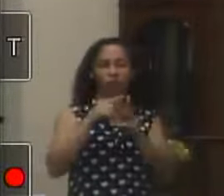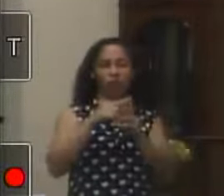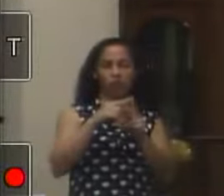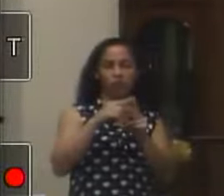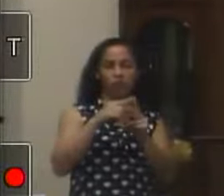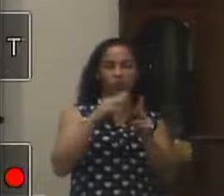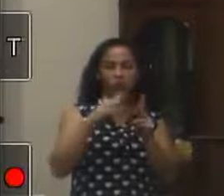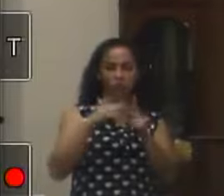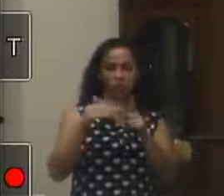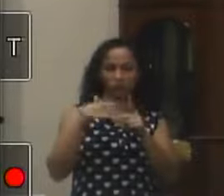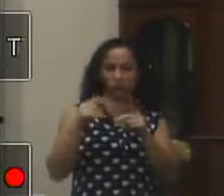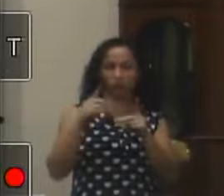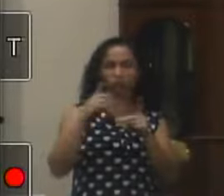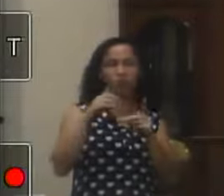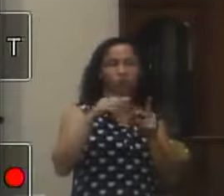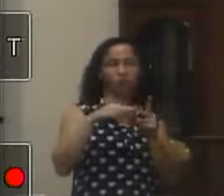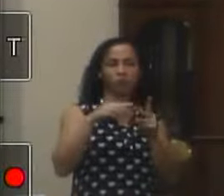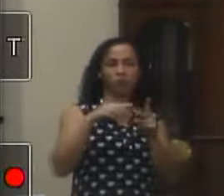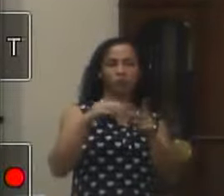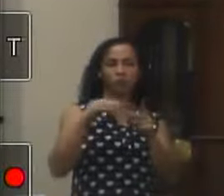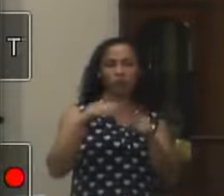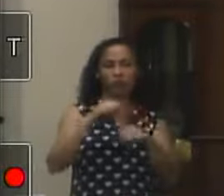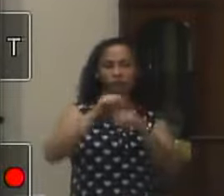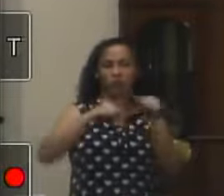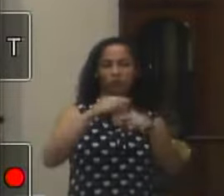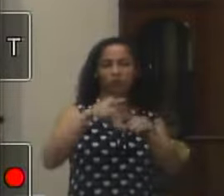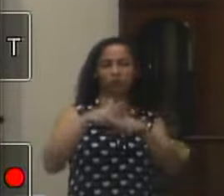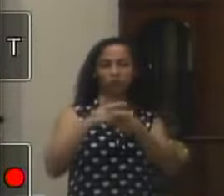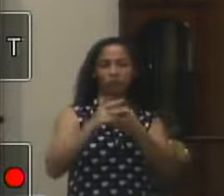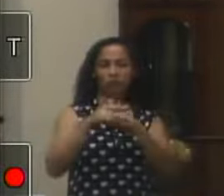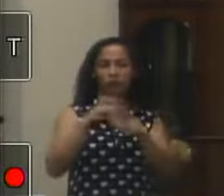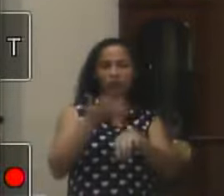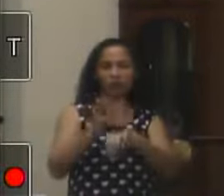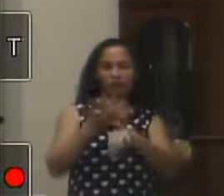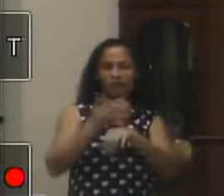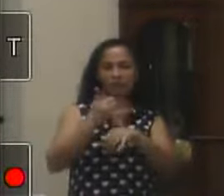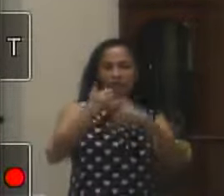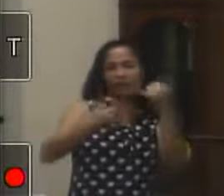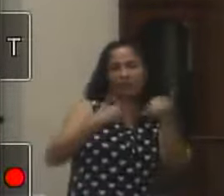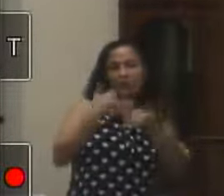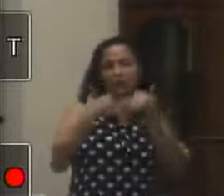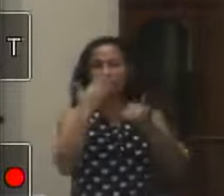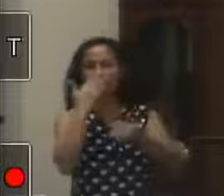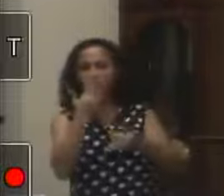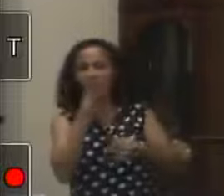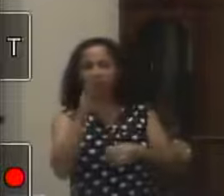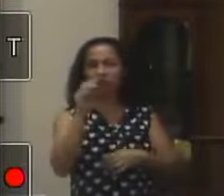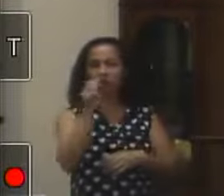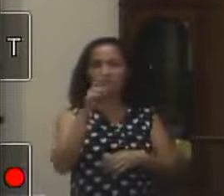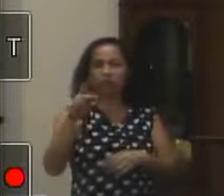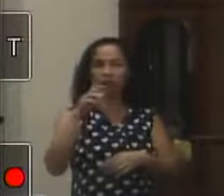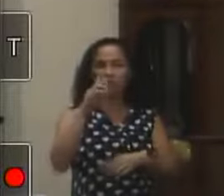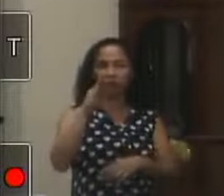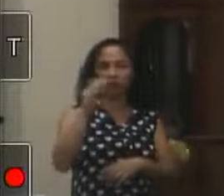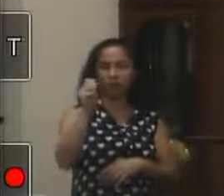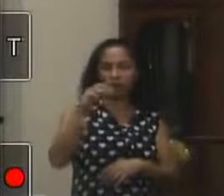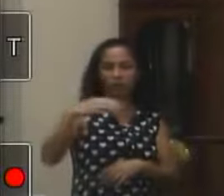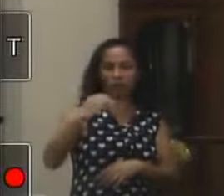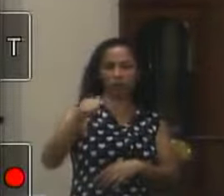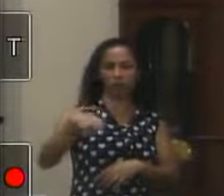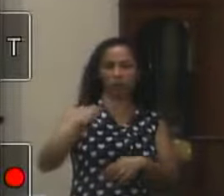requerimento, uma indicação. A indicação que fiz foi para a reforma do parquinho que tem ali em frente ao Bar do Bacana, na pracinha do Espala 1.